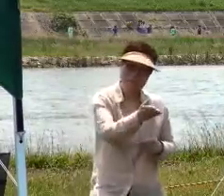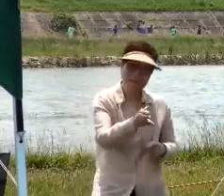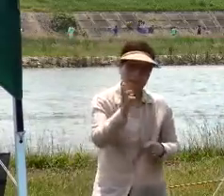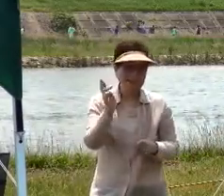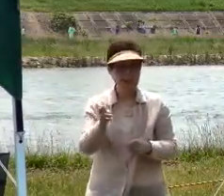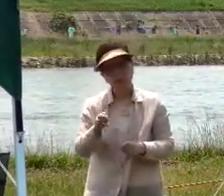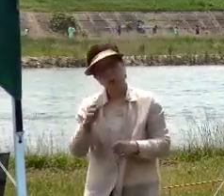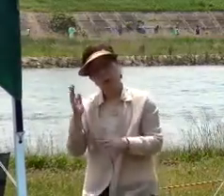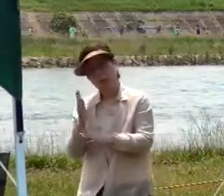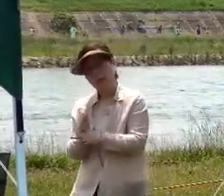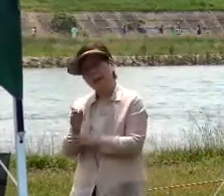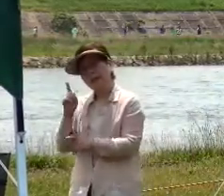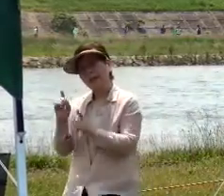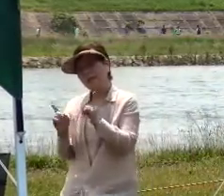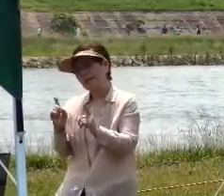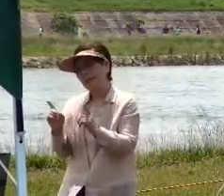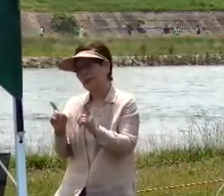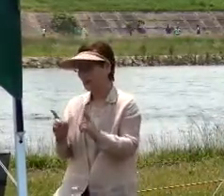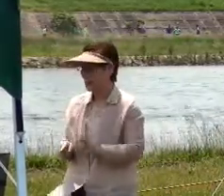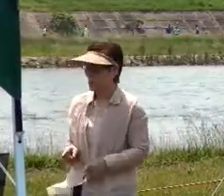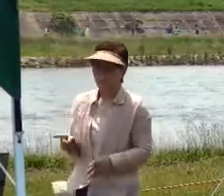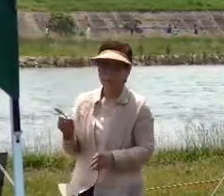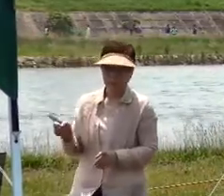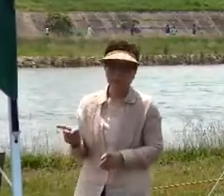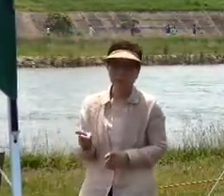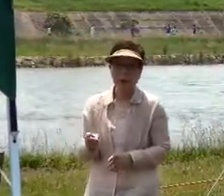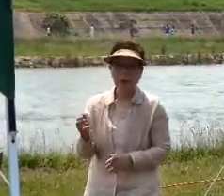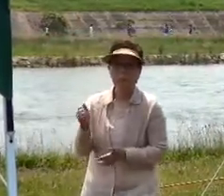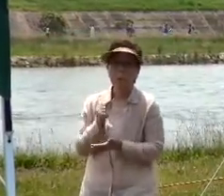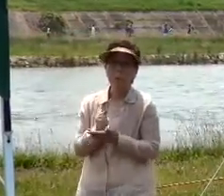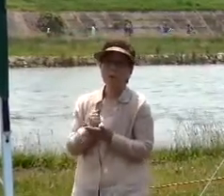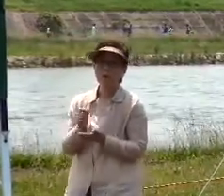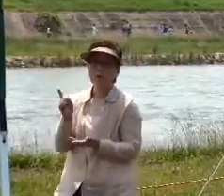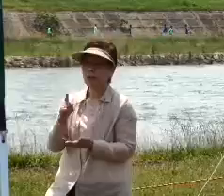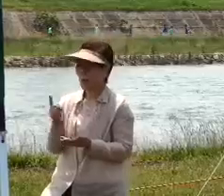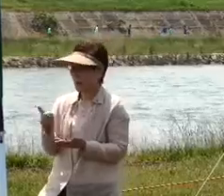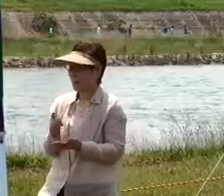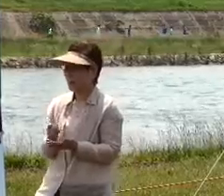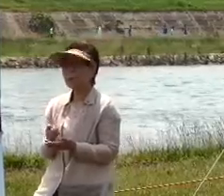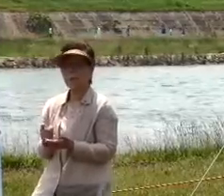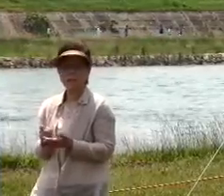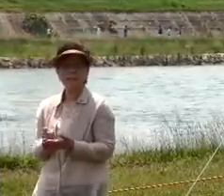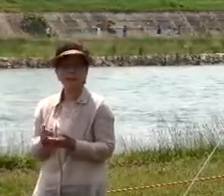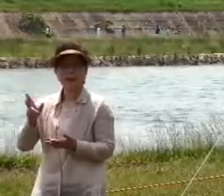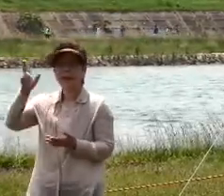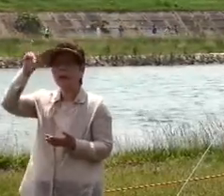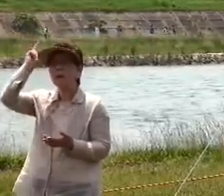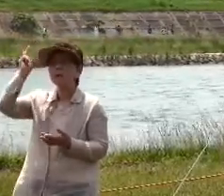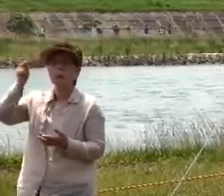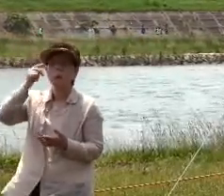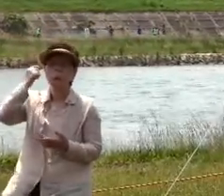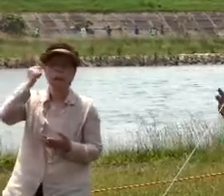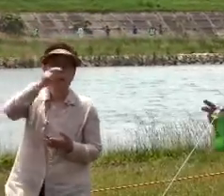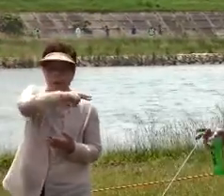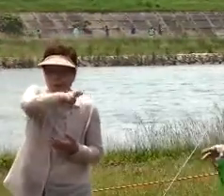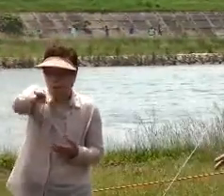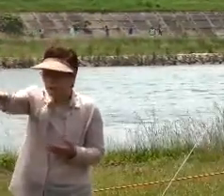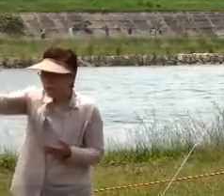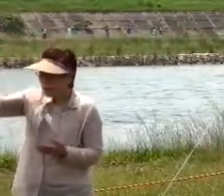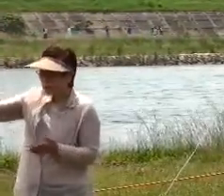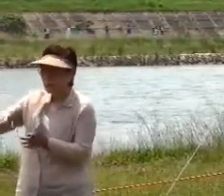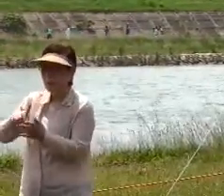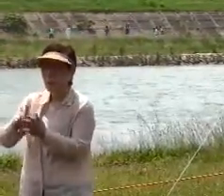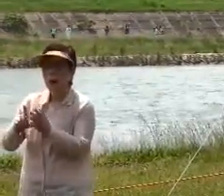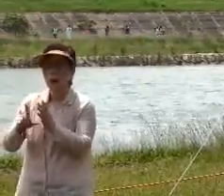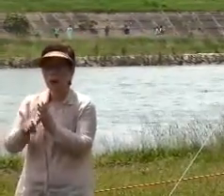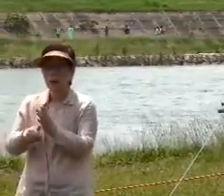ダメかね、多分持ってる人はね、くれないですね。神様の目から見れば何百